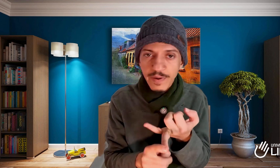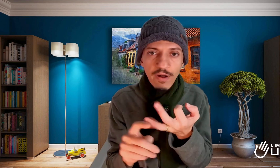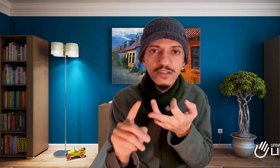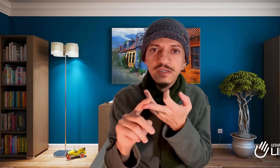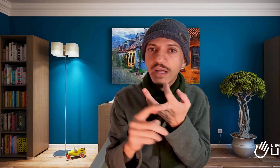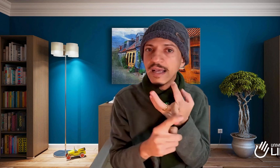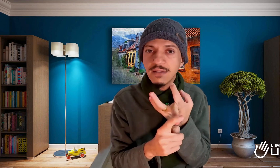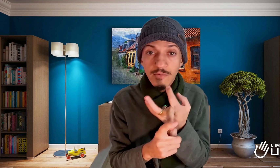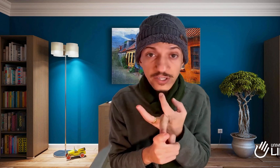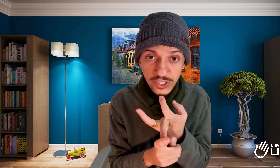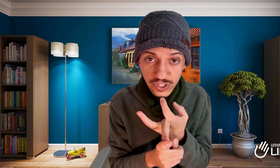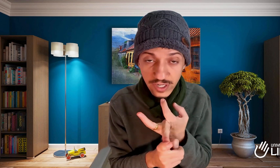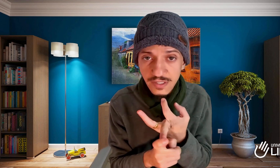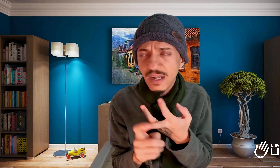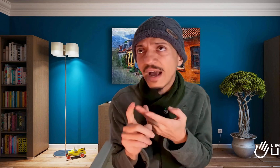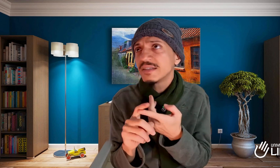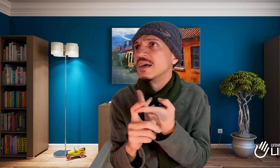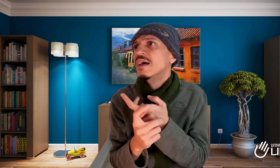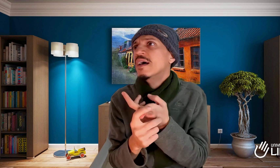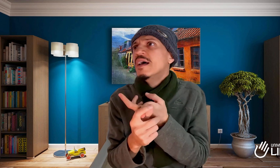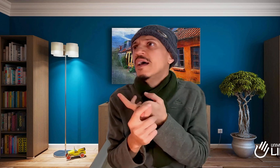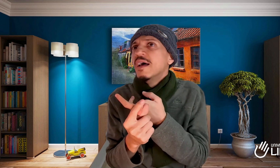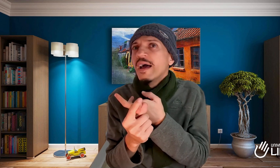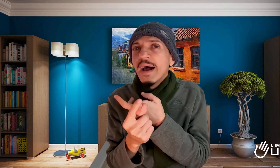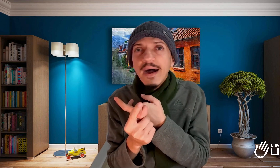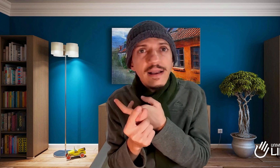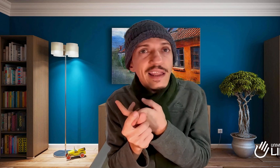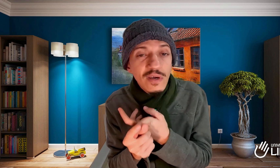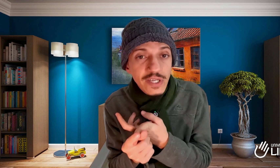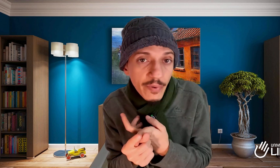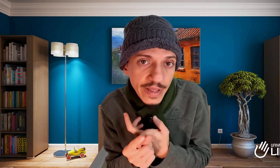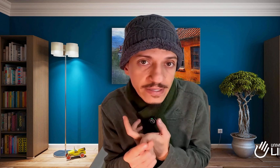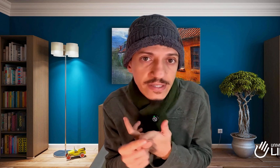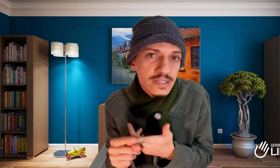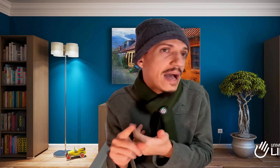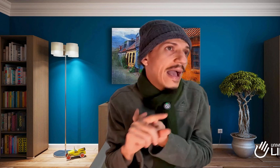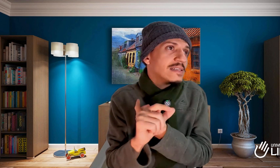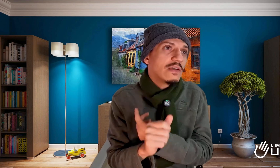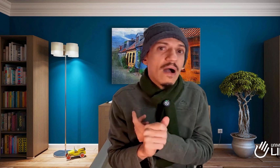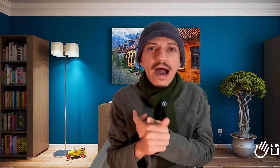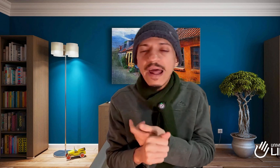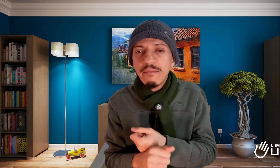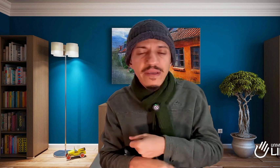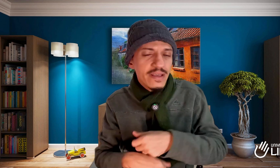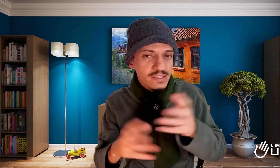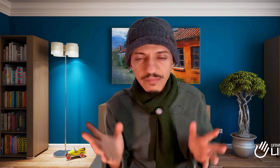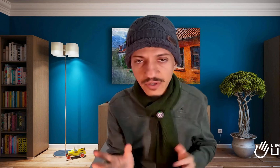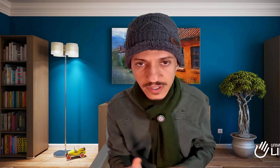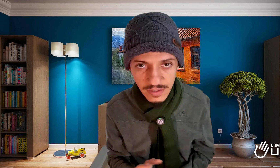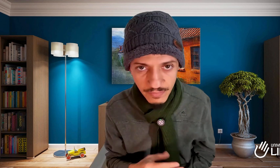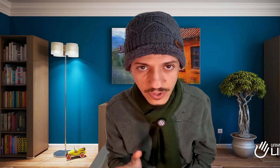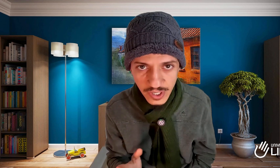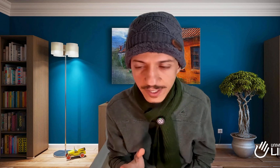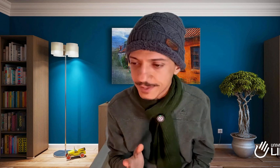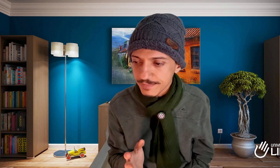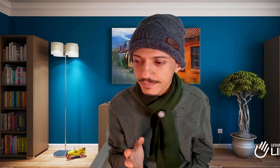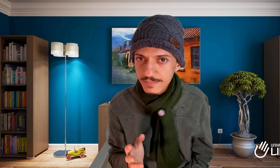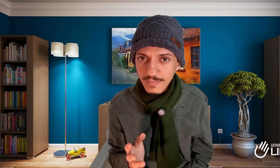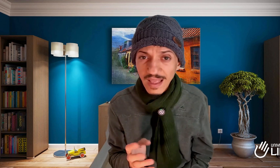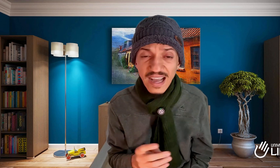de sinais, língua argentina de sinais, a língua japonesa de sinais, língua árabe e assim por diante. A gente